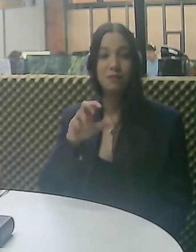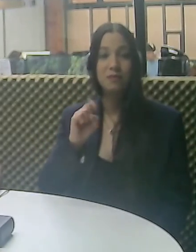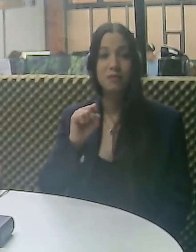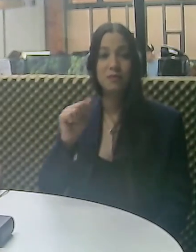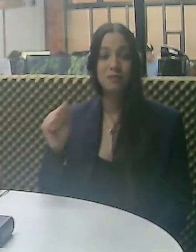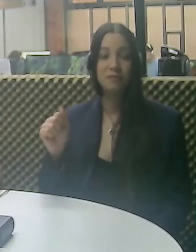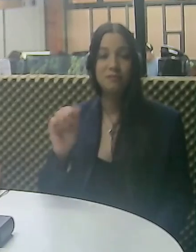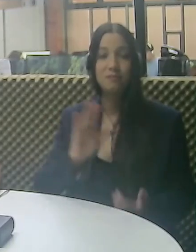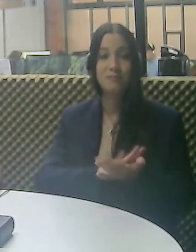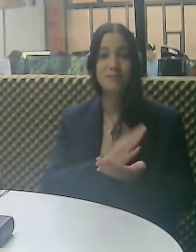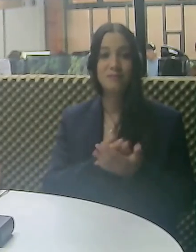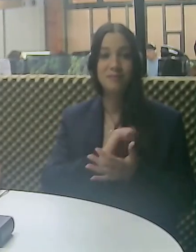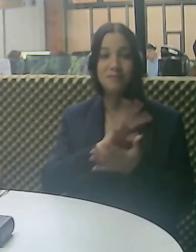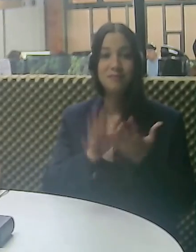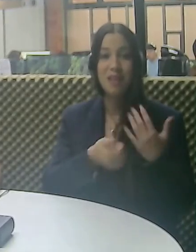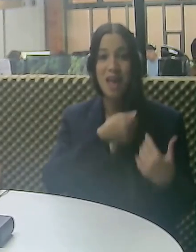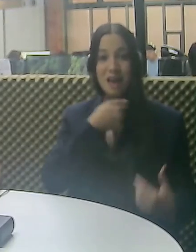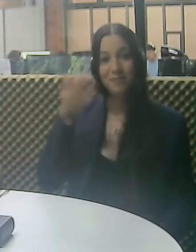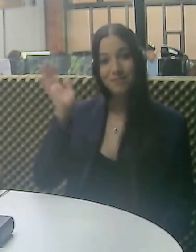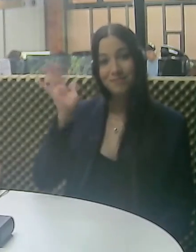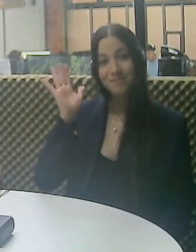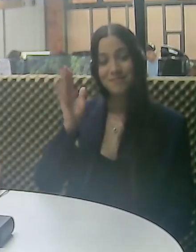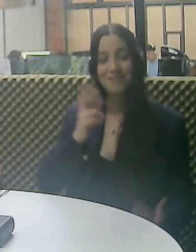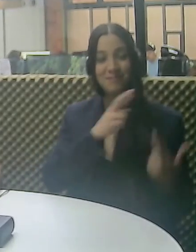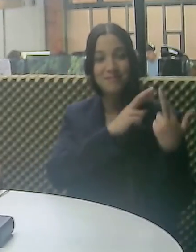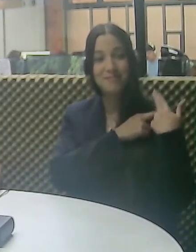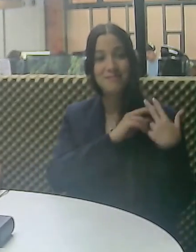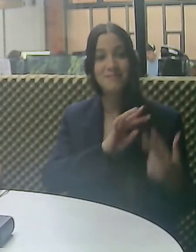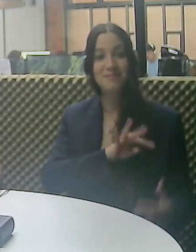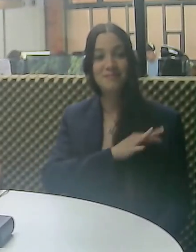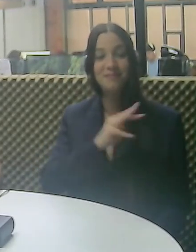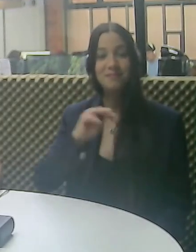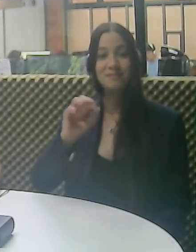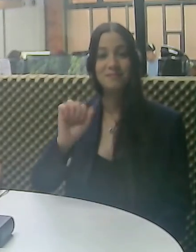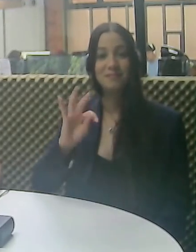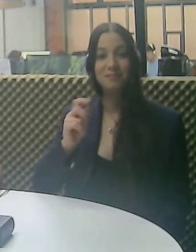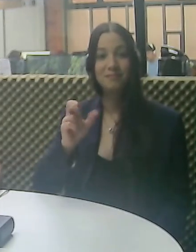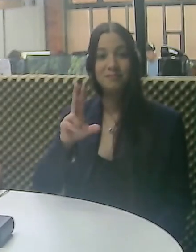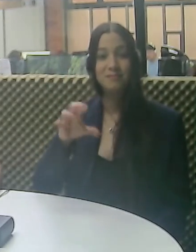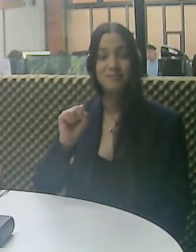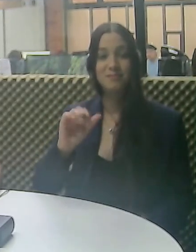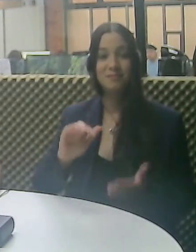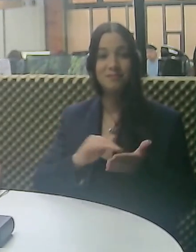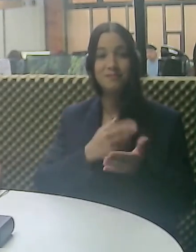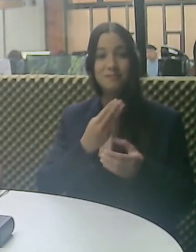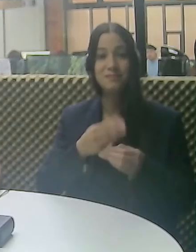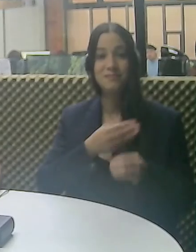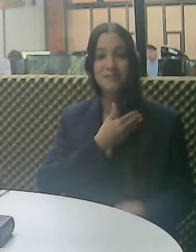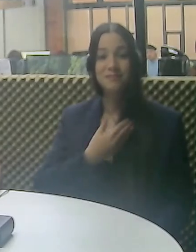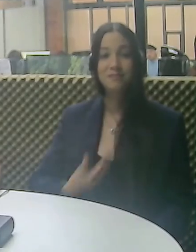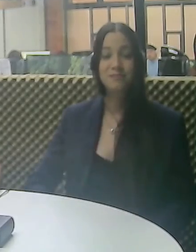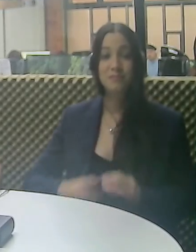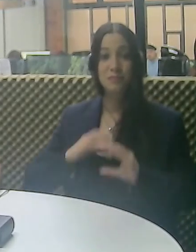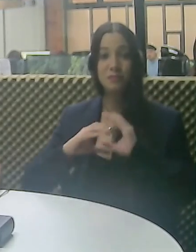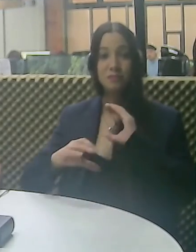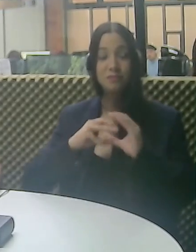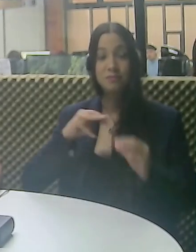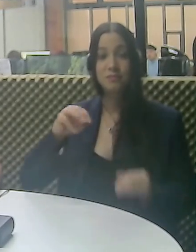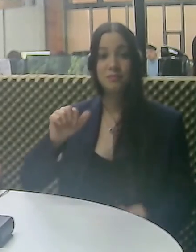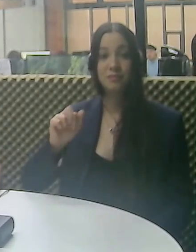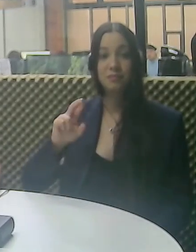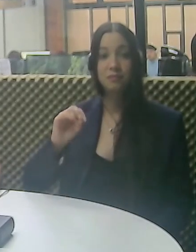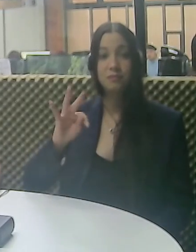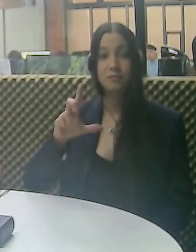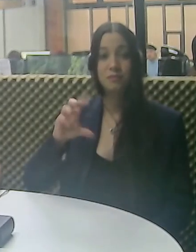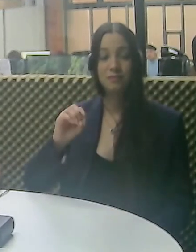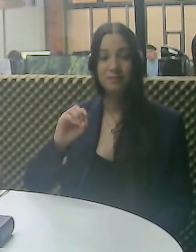Gianotti. Tradução em Libras, Amanda Valentim. Responsável técnico, Matheus Queiroz. Secretário Municipal de Governo e Comunicação,